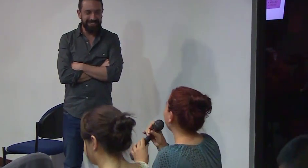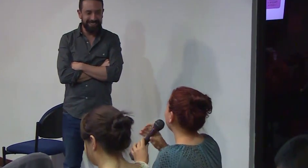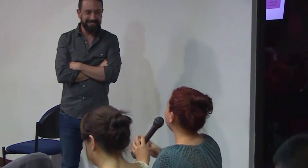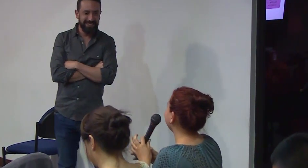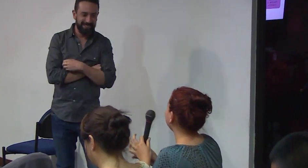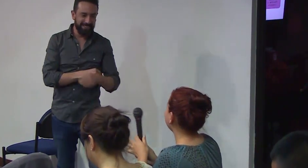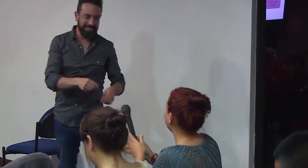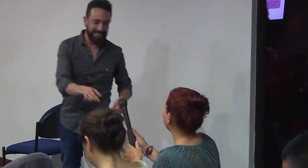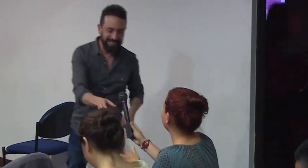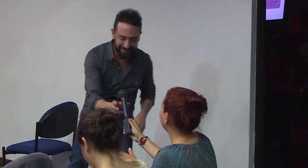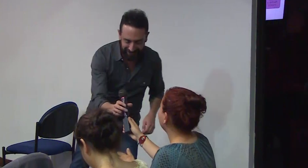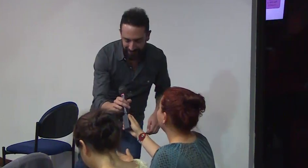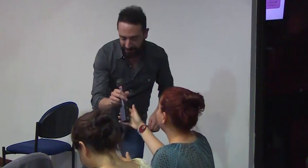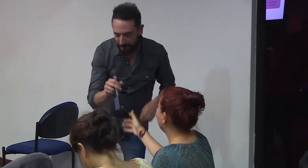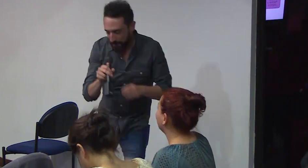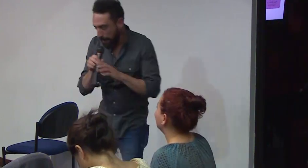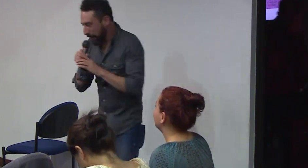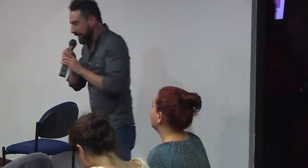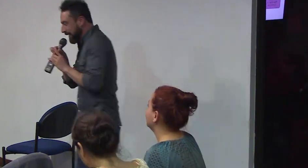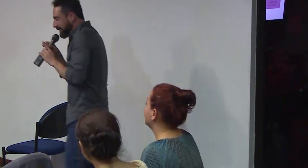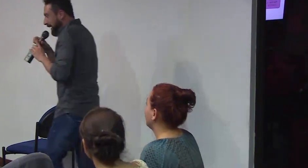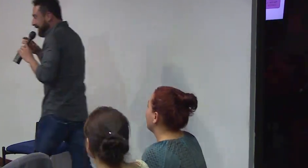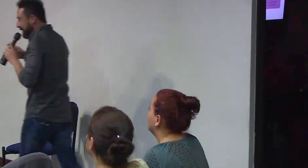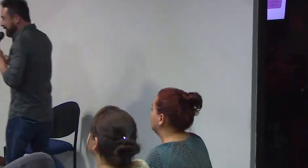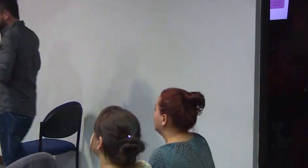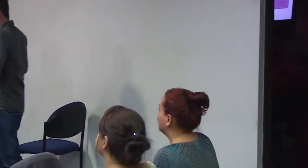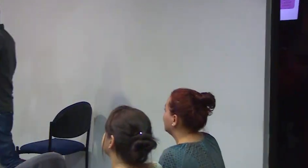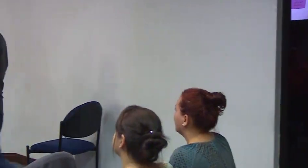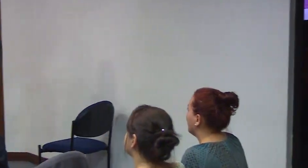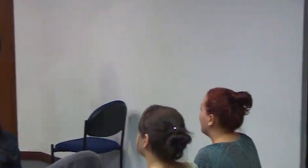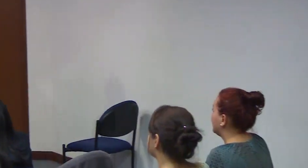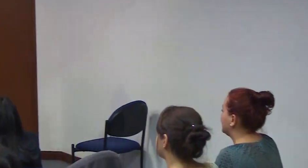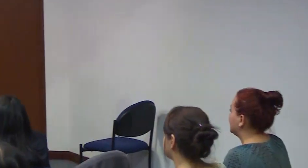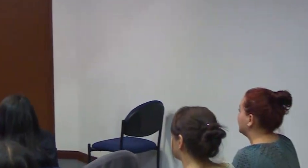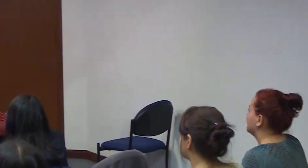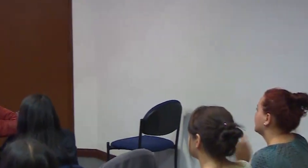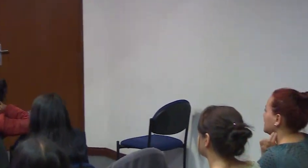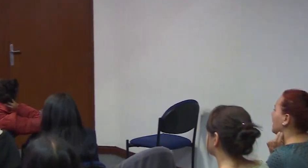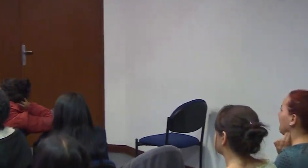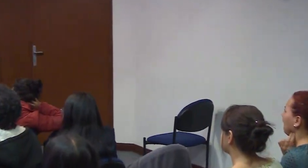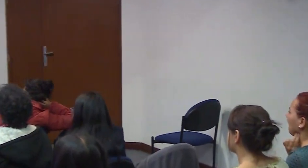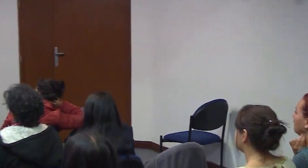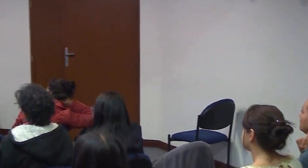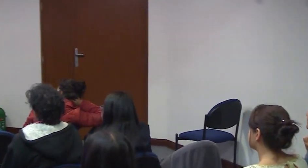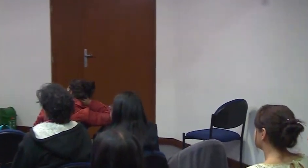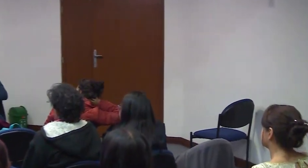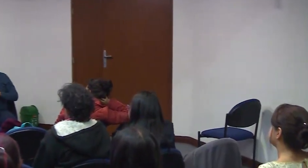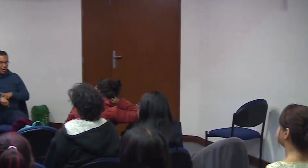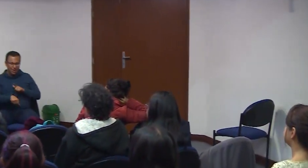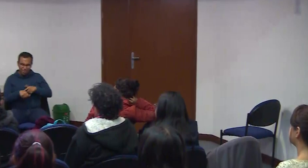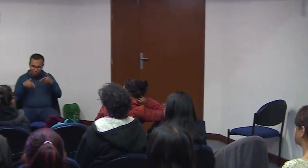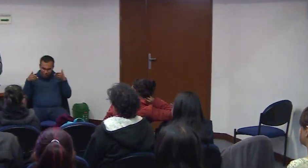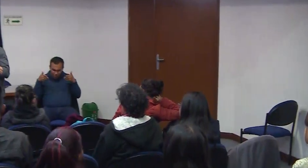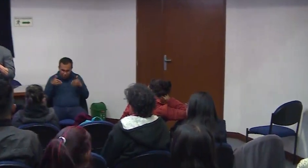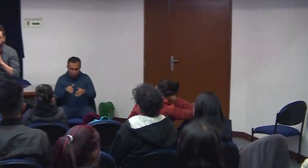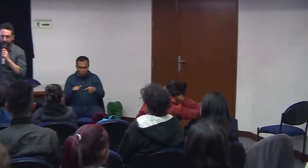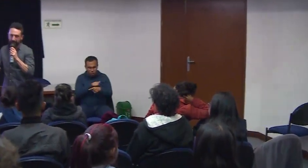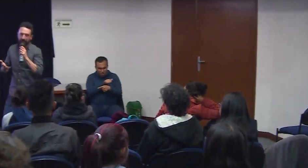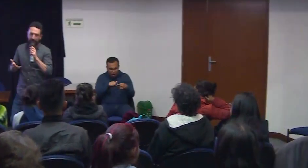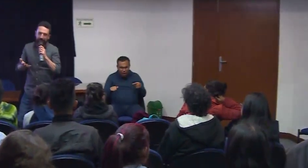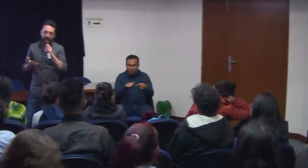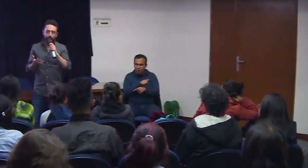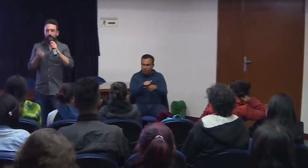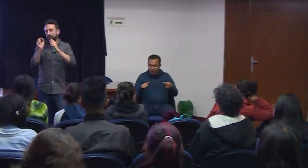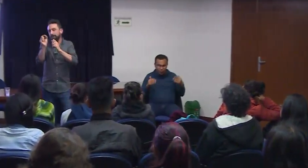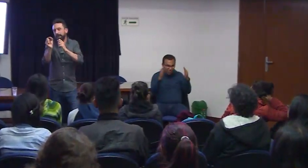pude coordinar para hacer este ejercicio bien nos toma tiempo y dedicación y práctica